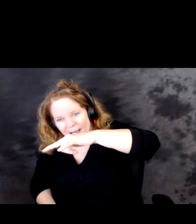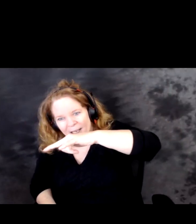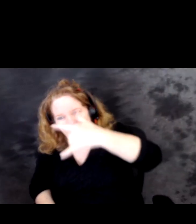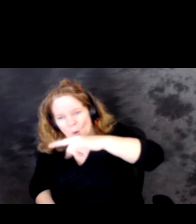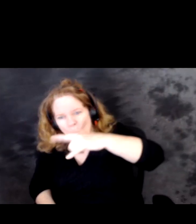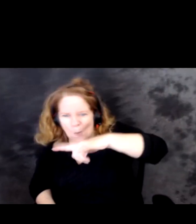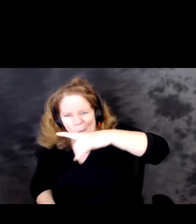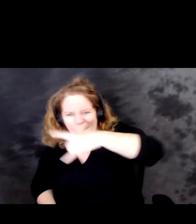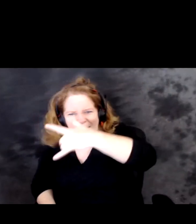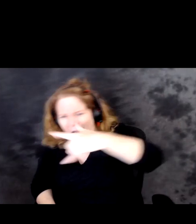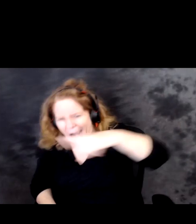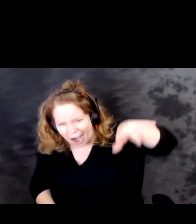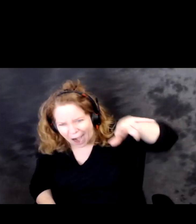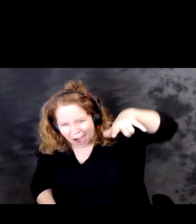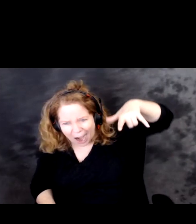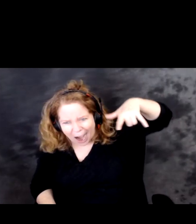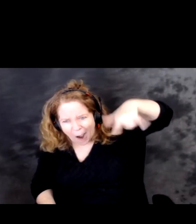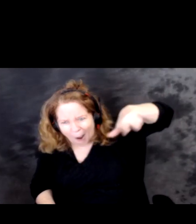chuck,